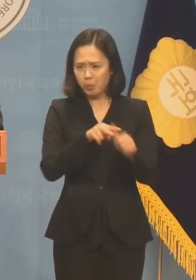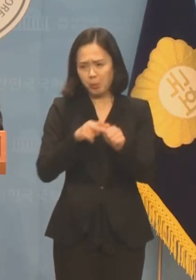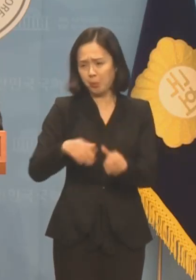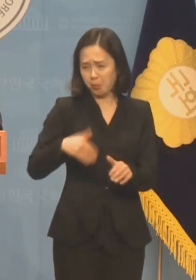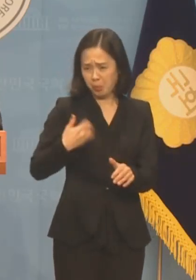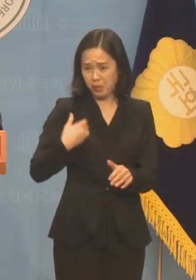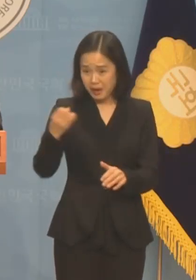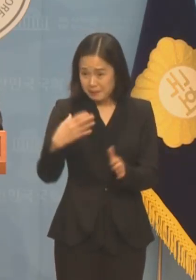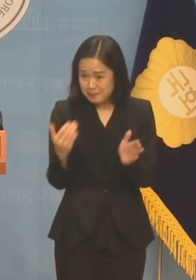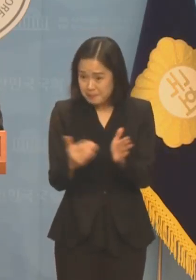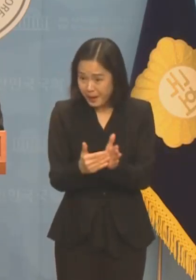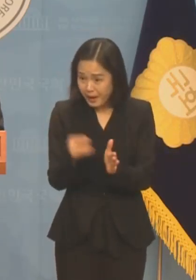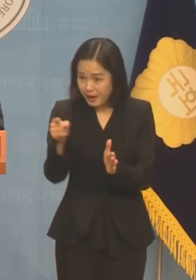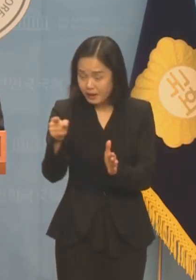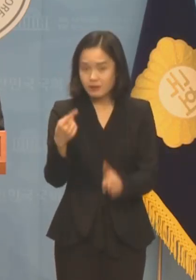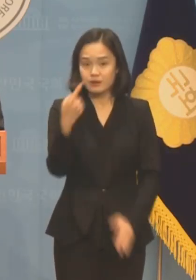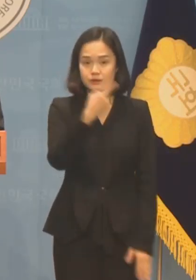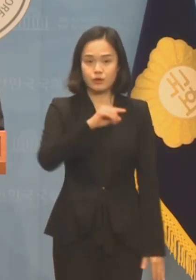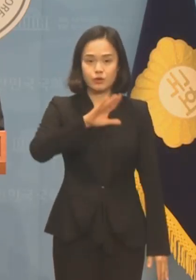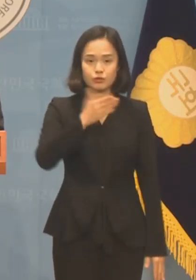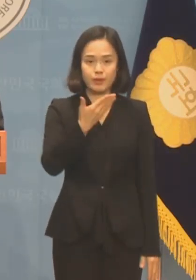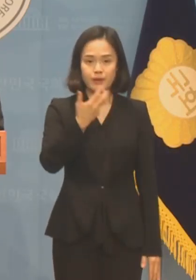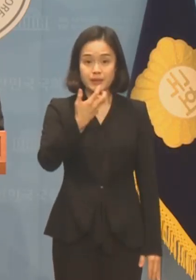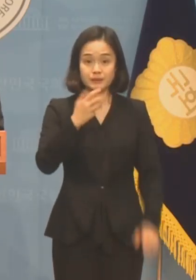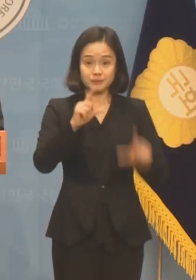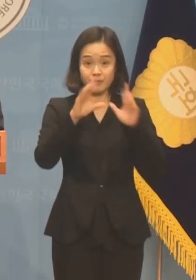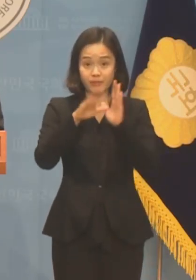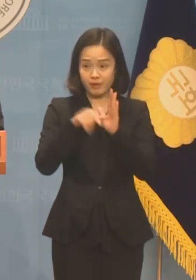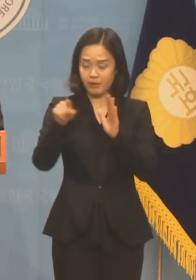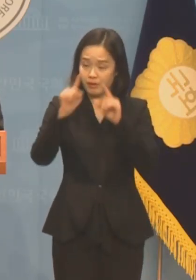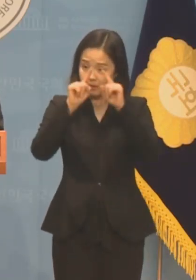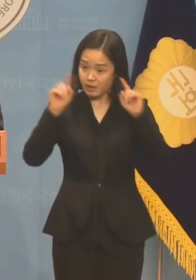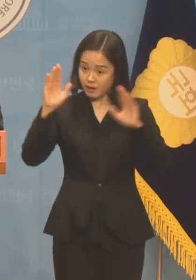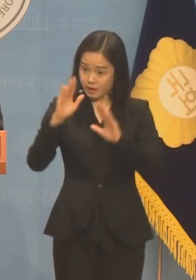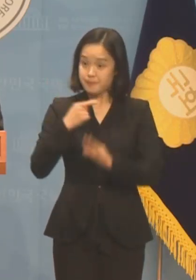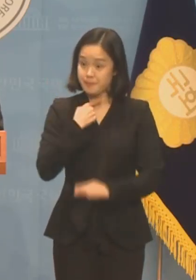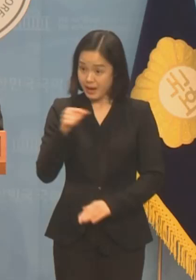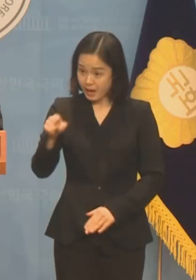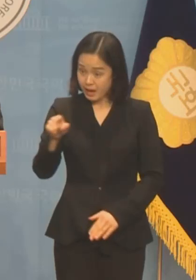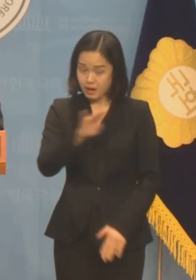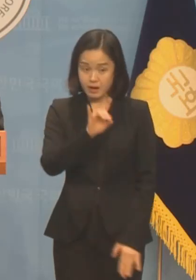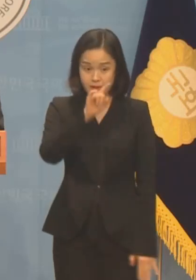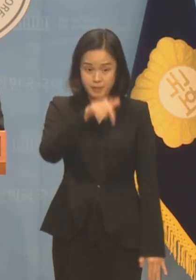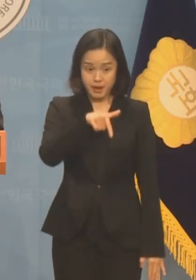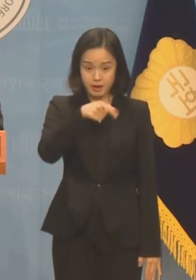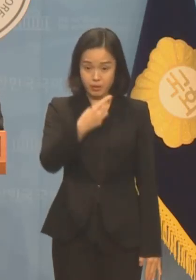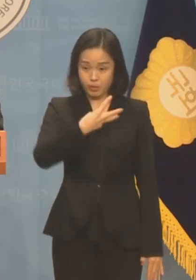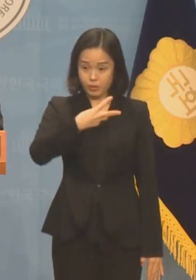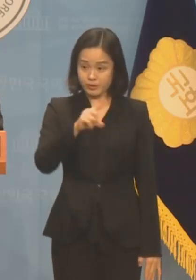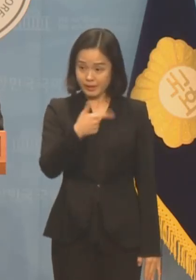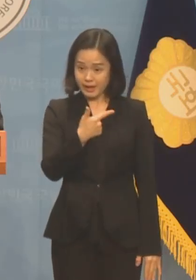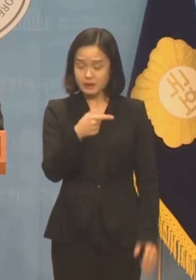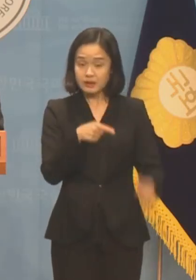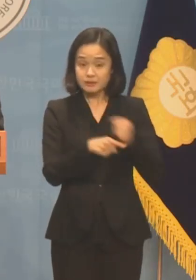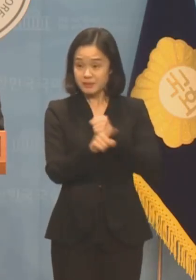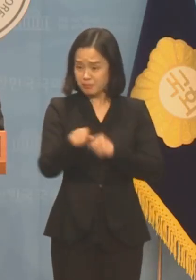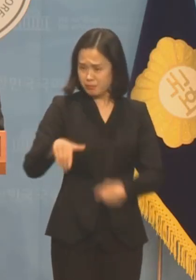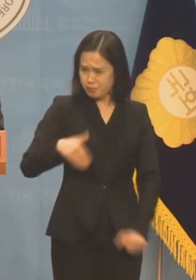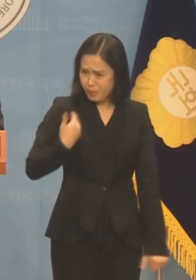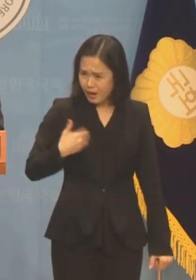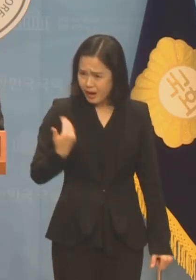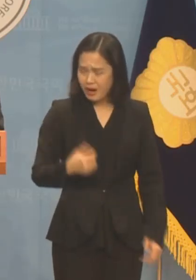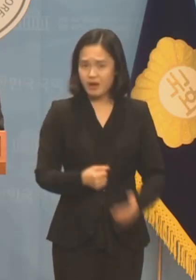1980년대 대학가에 있었던 김민전 의원, 정말로 백골단을 잘 모릅니까? 무술 유단자들로